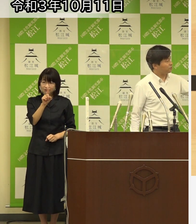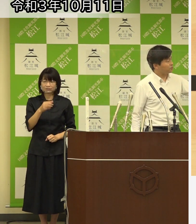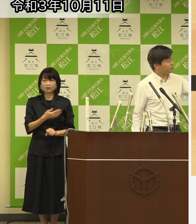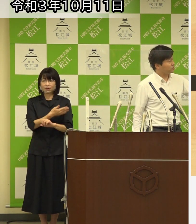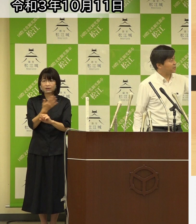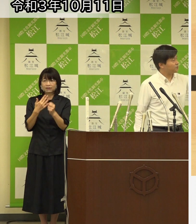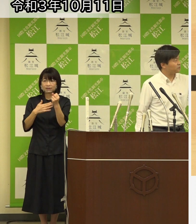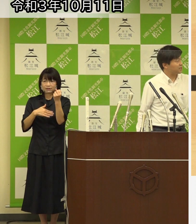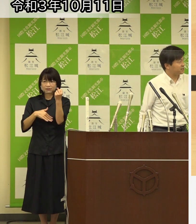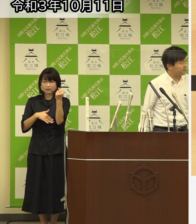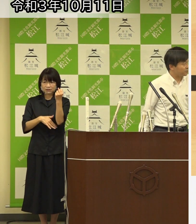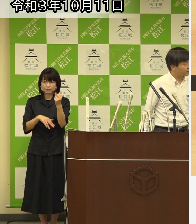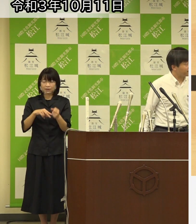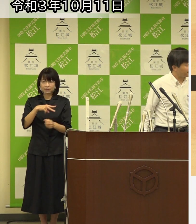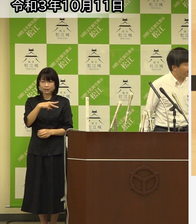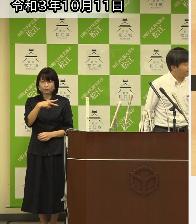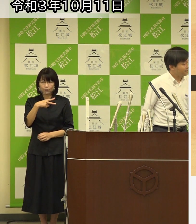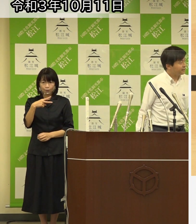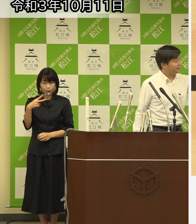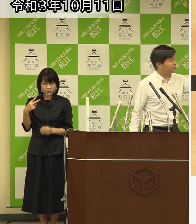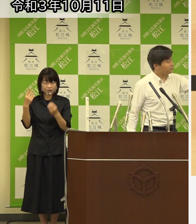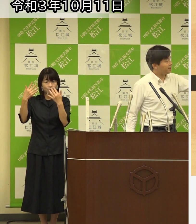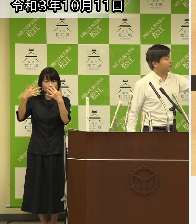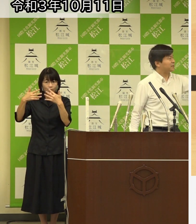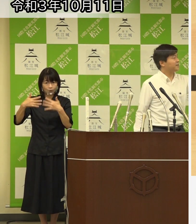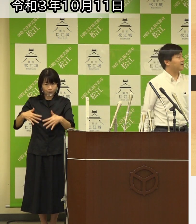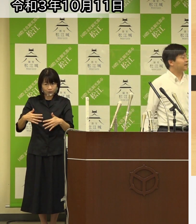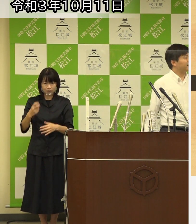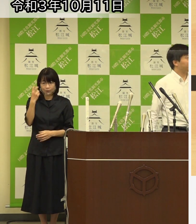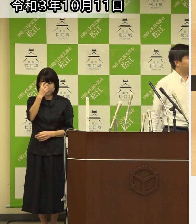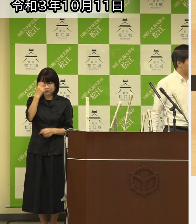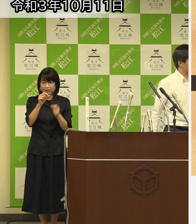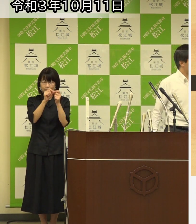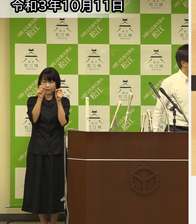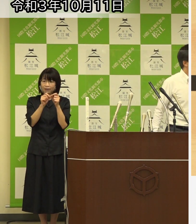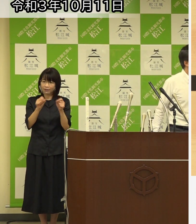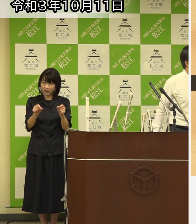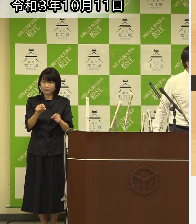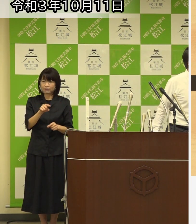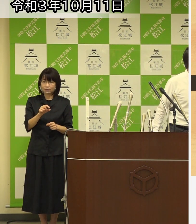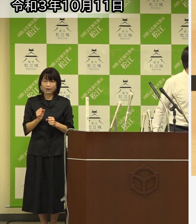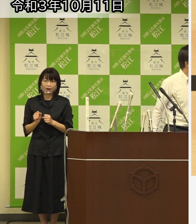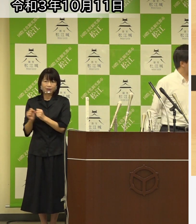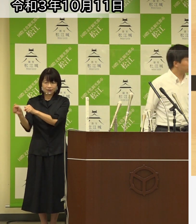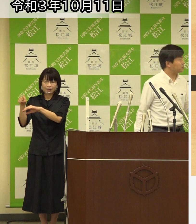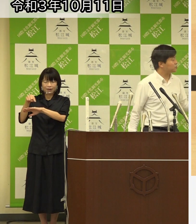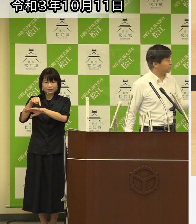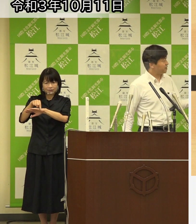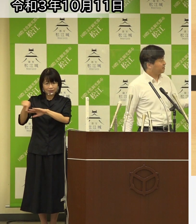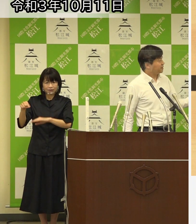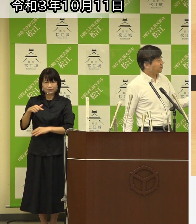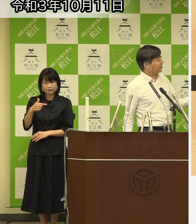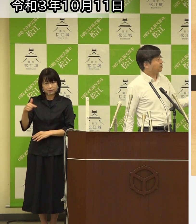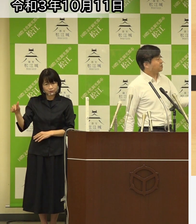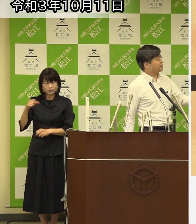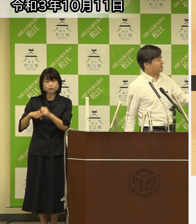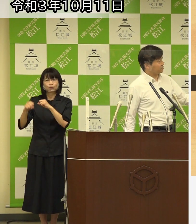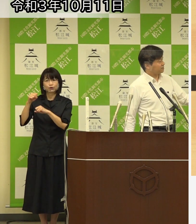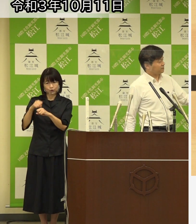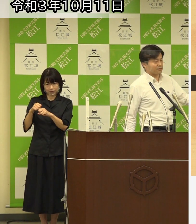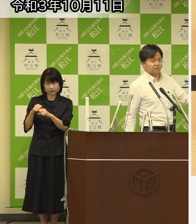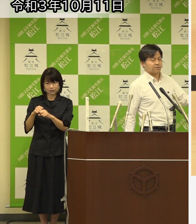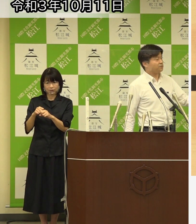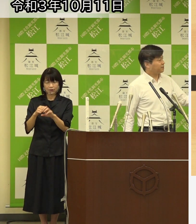発2号機の適合性審査の結果、あるいは避難計画を含みます原子力防災の取り組み、エネルギー